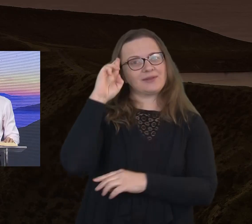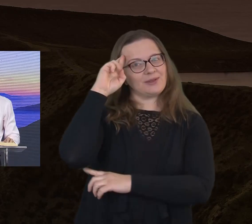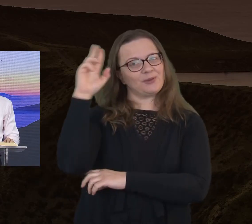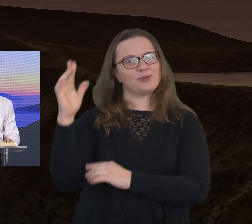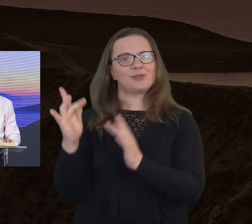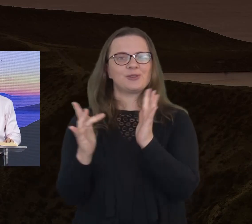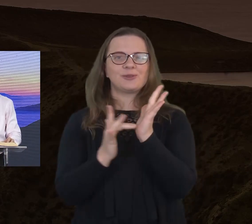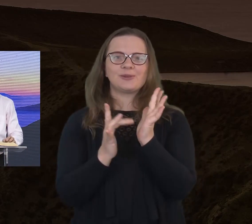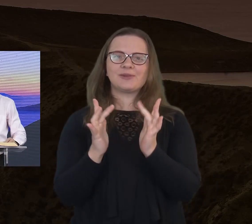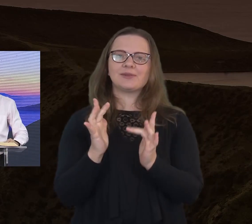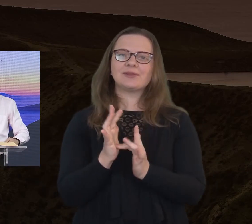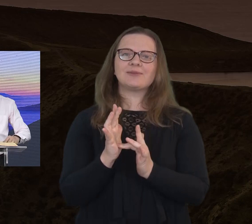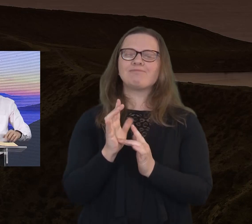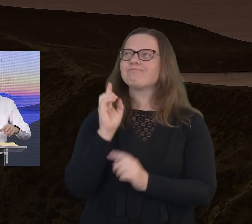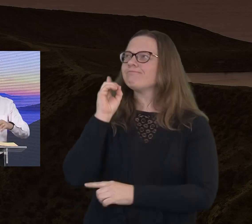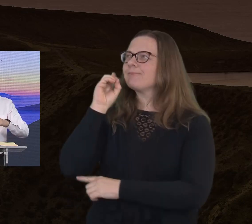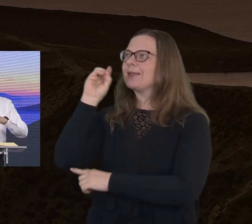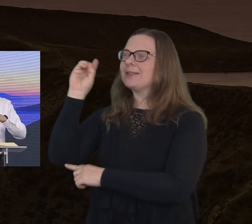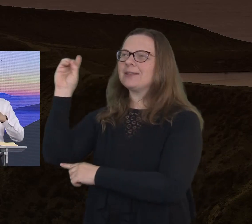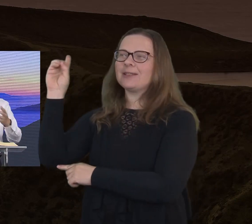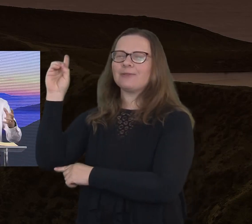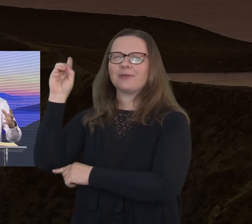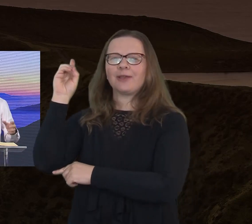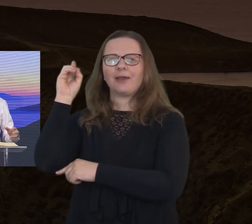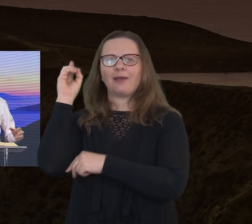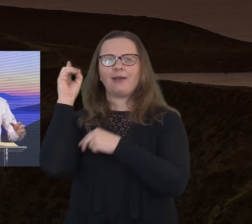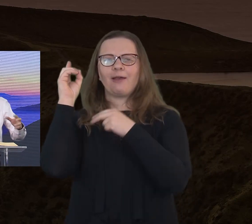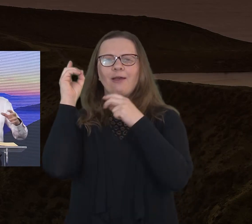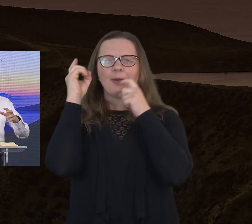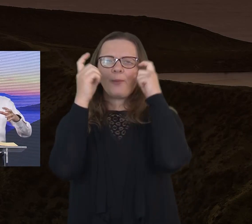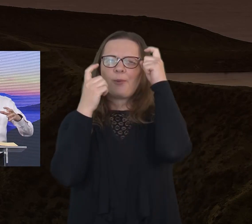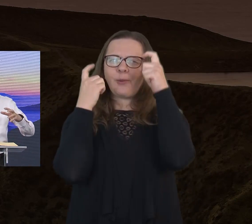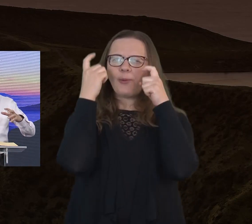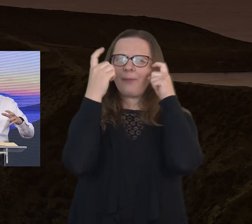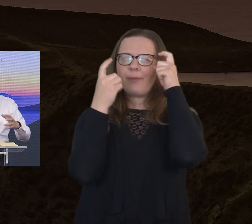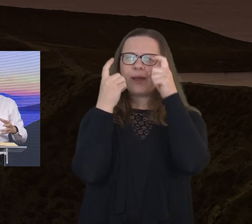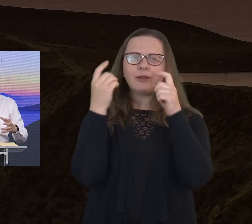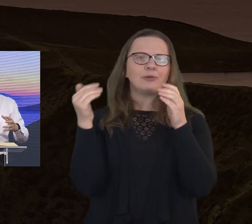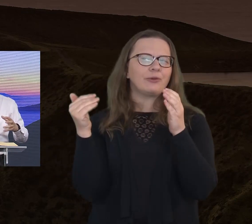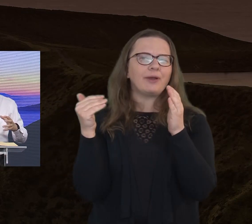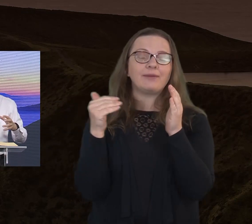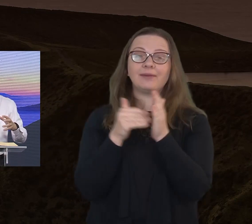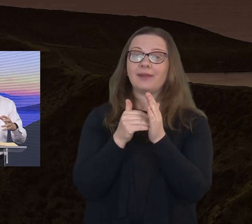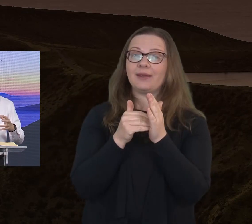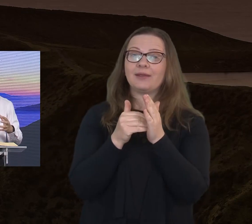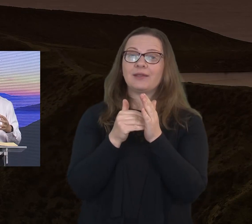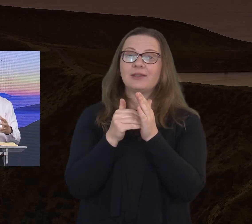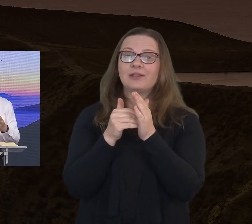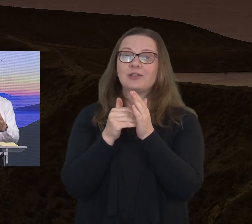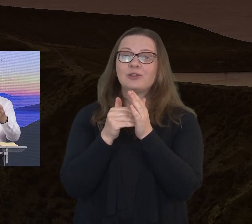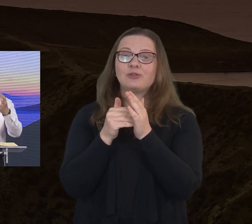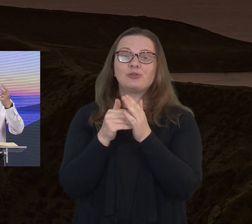tempo para descrever. Deus se preocupa até com nossos